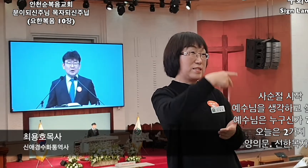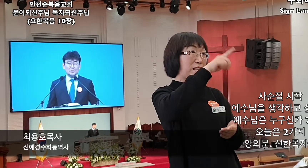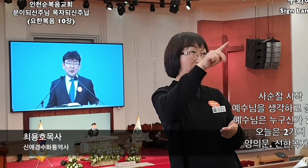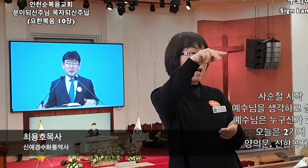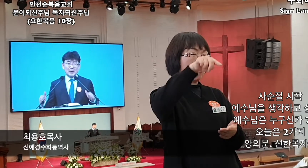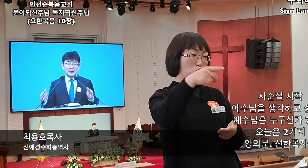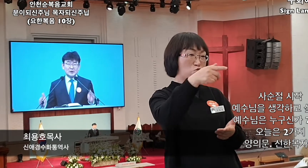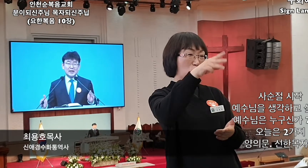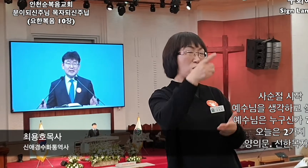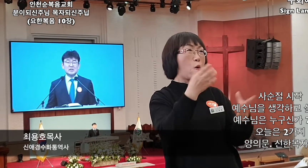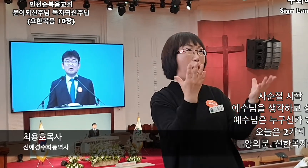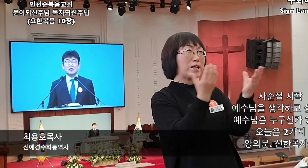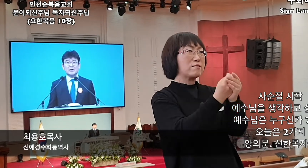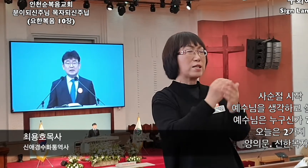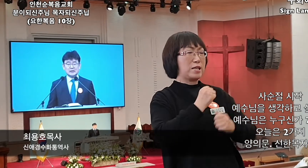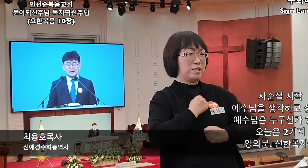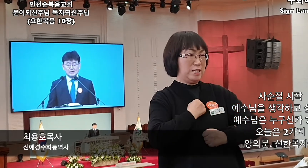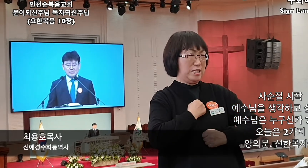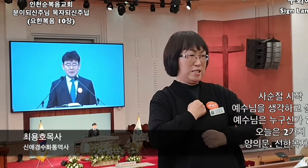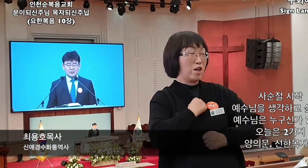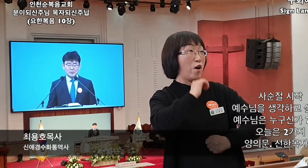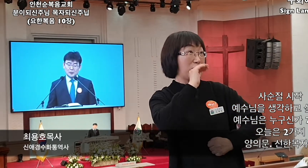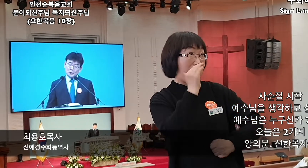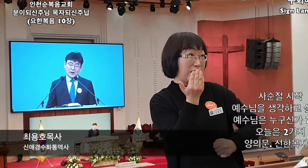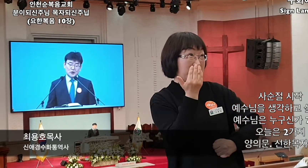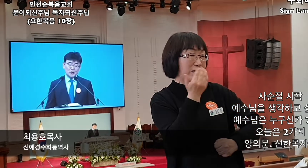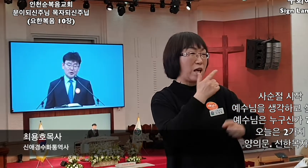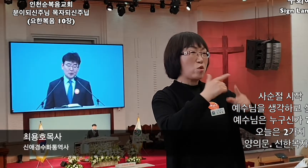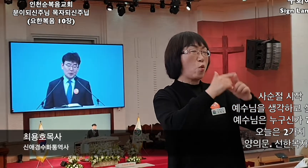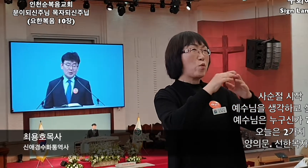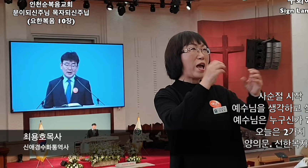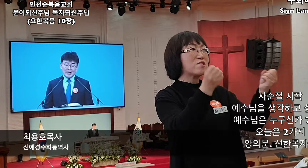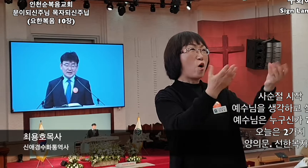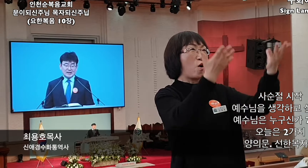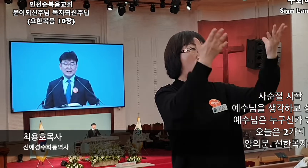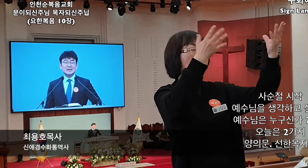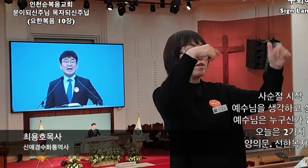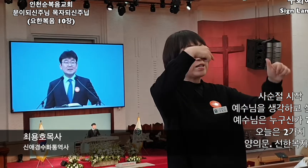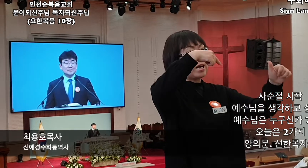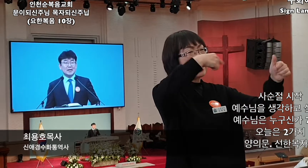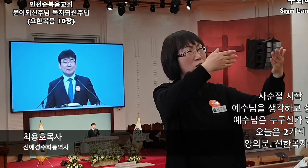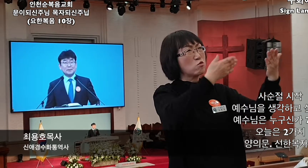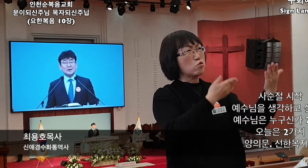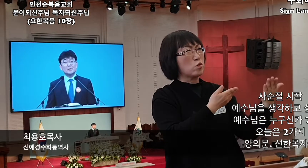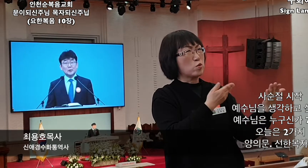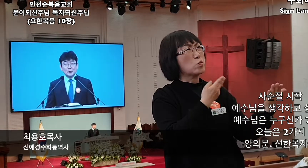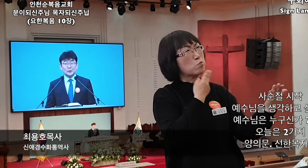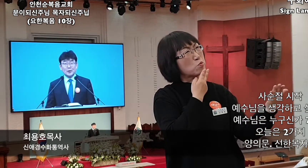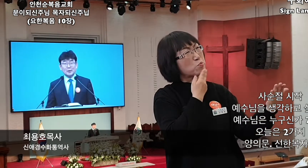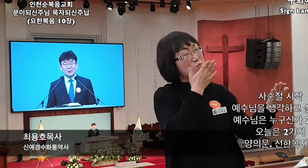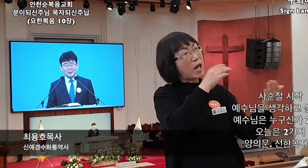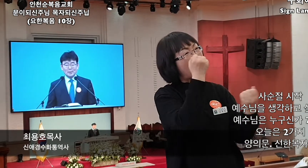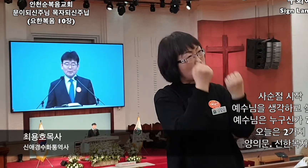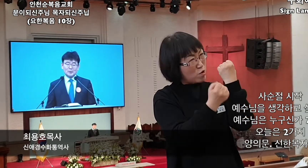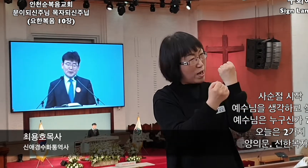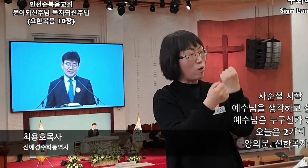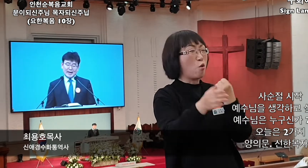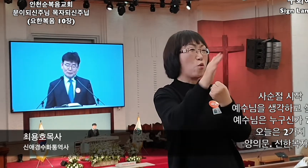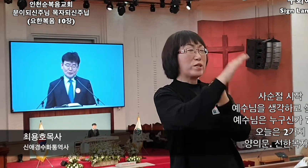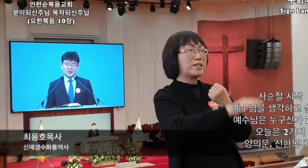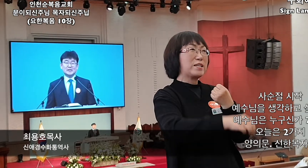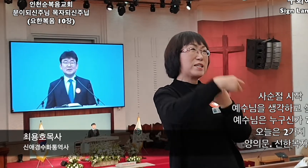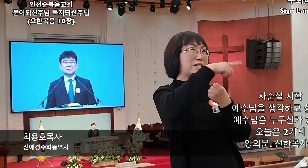사순절을 특별히 완전하게 지켜야 되는 그런 교회 절기로 가르치지는 않습니다. 그럼에도 불구하고